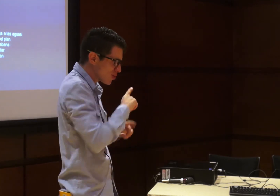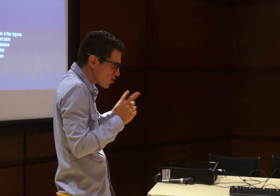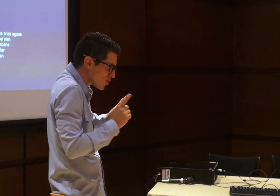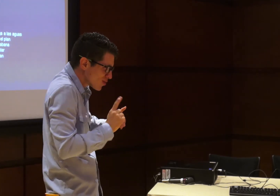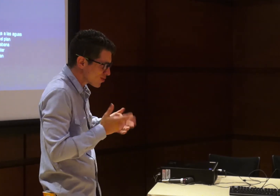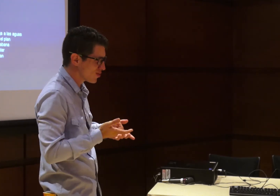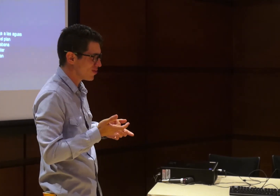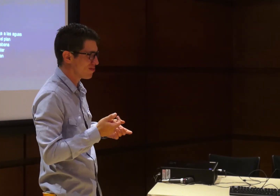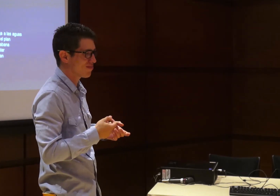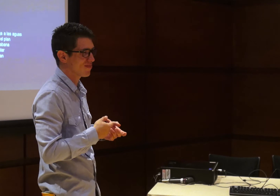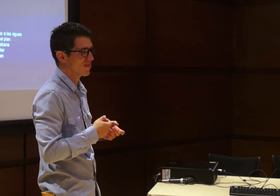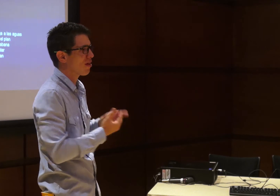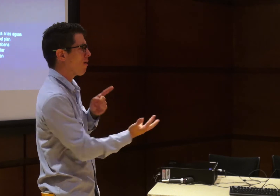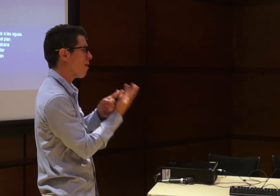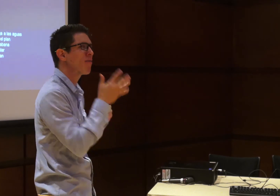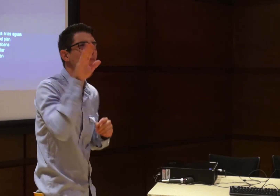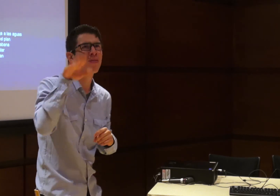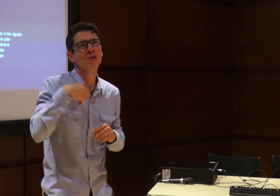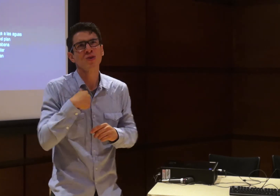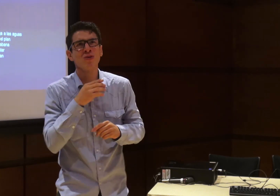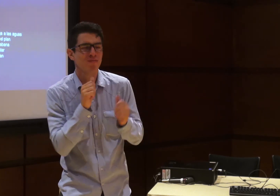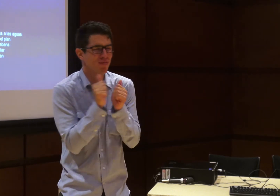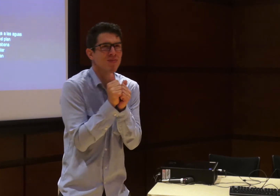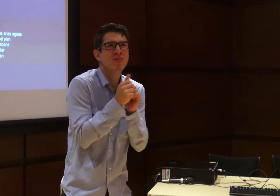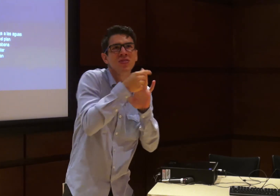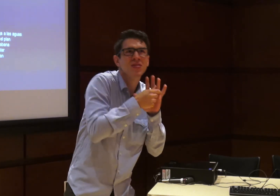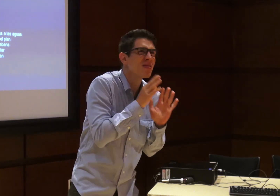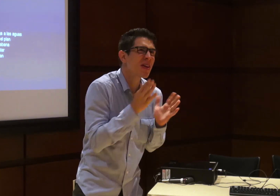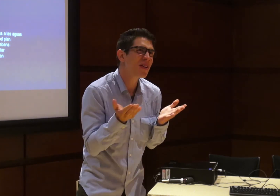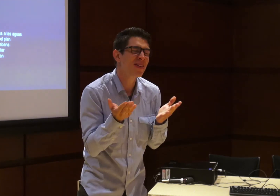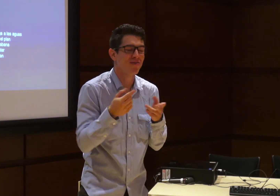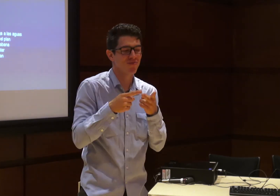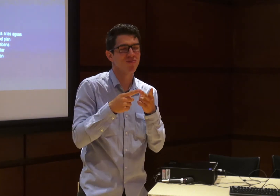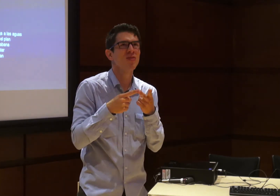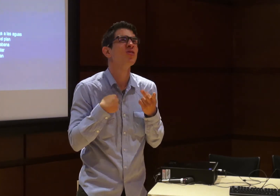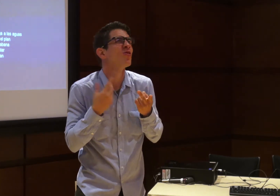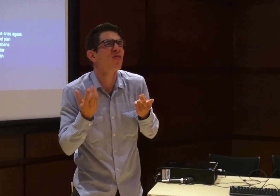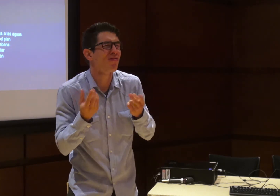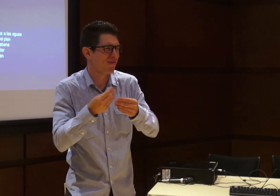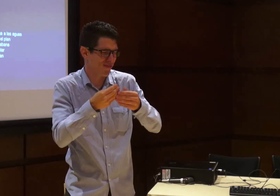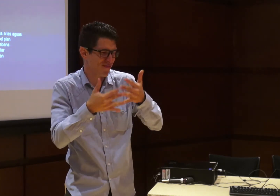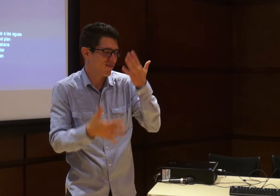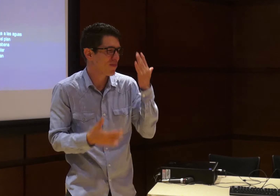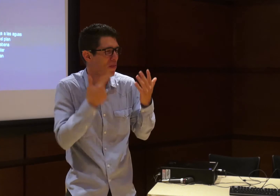Le daban detalles para que él le dijera cosas a la gente, de qué cosas podían pasar, con quién era su futuro